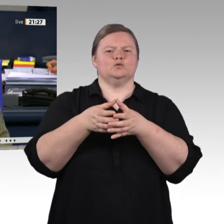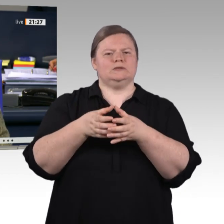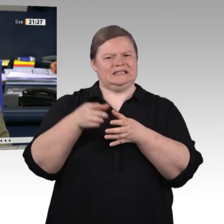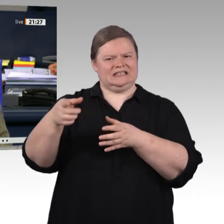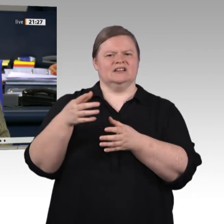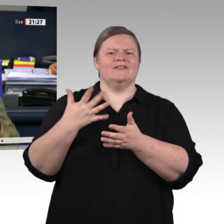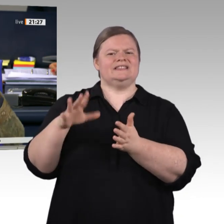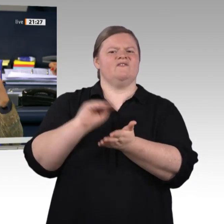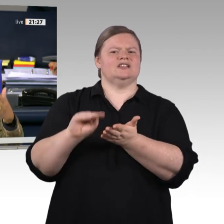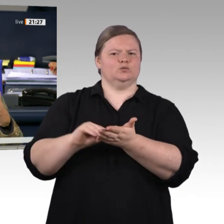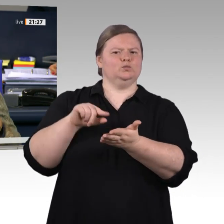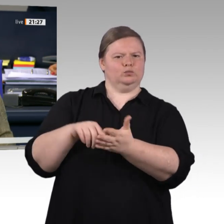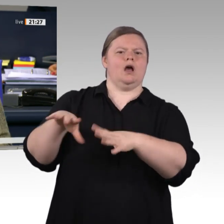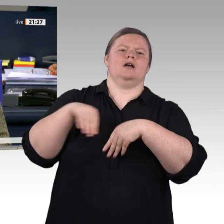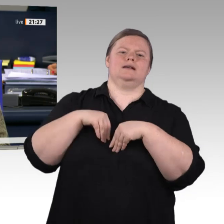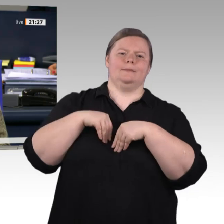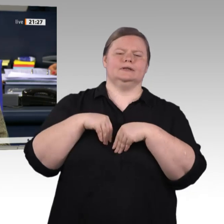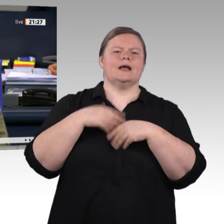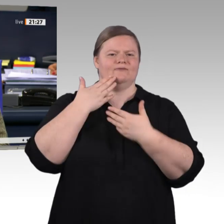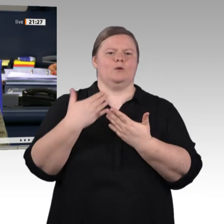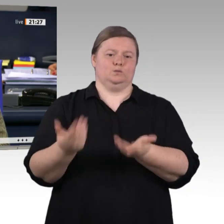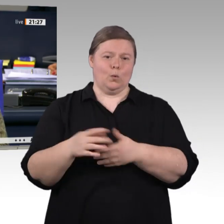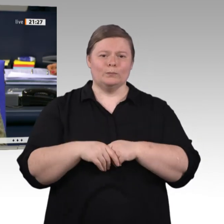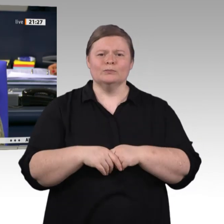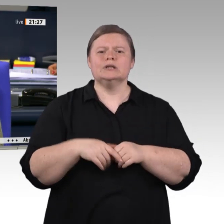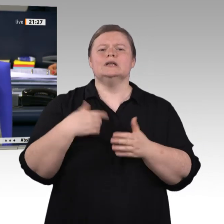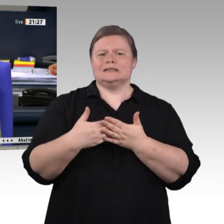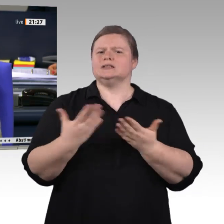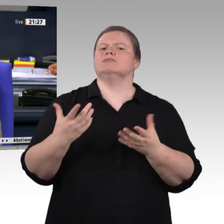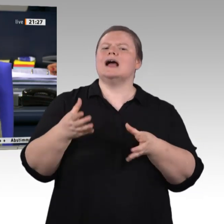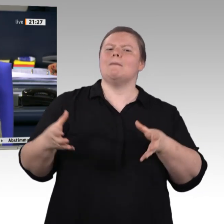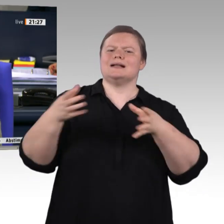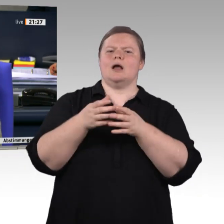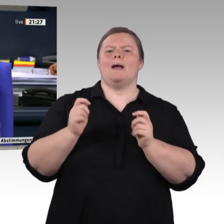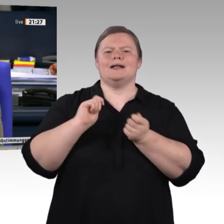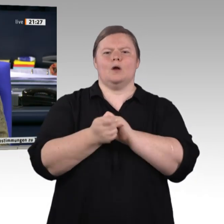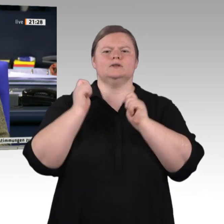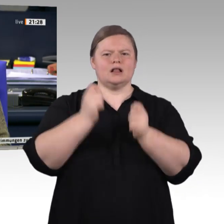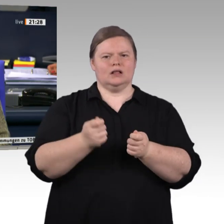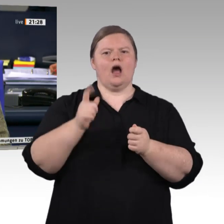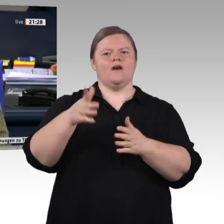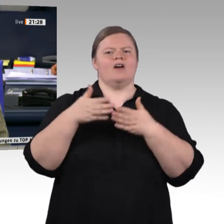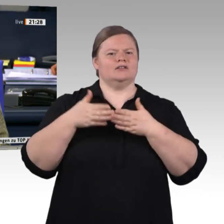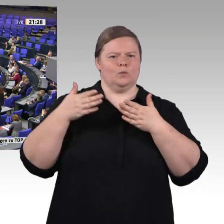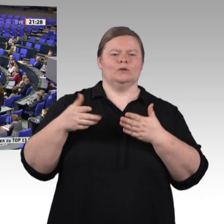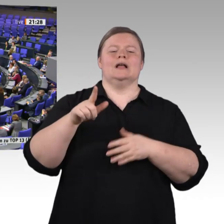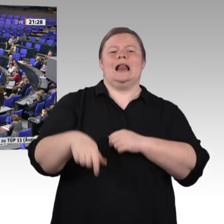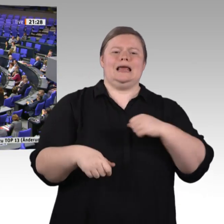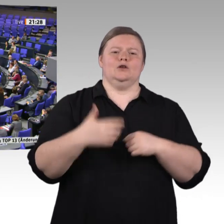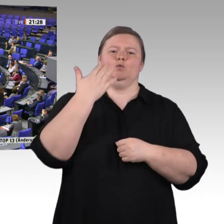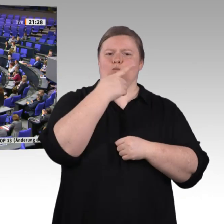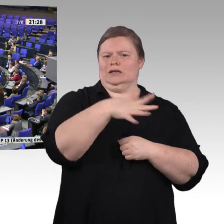19/4143 vor, über den wir jetzt zuerst abstimmen. Wer stimmt für